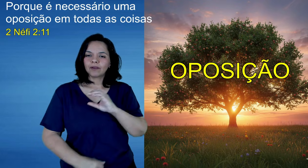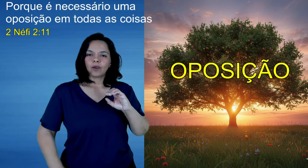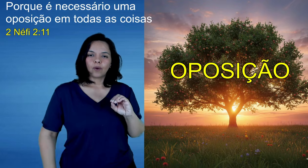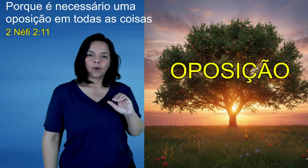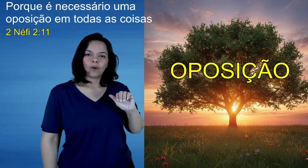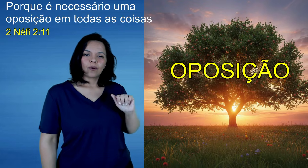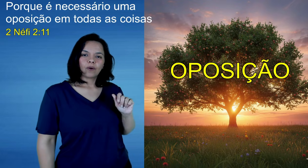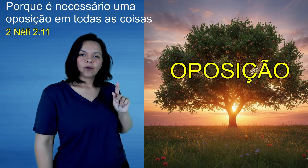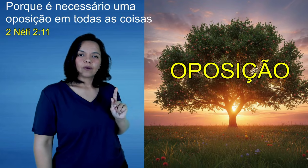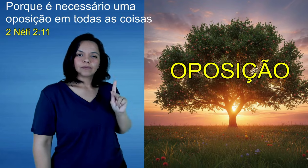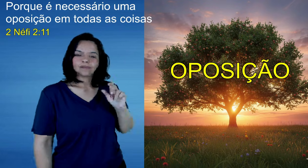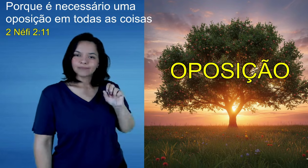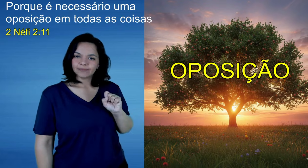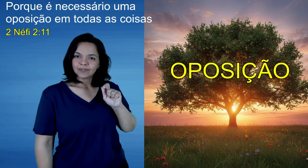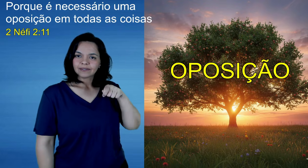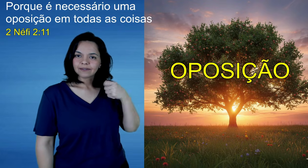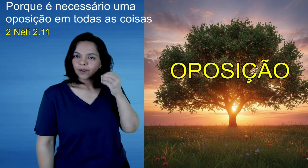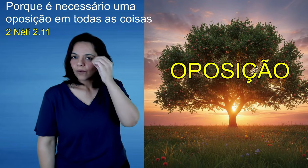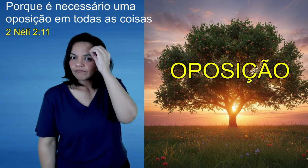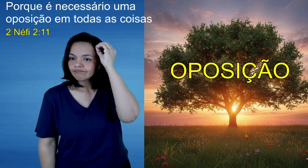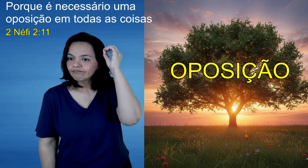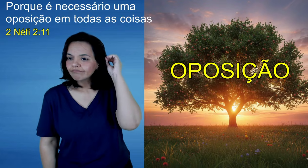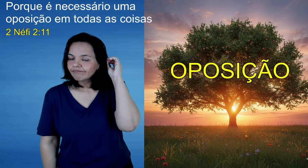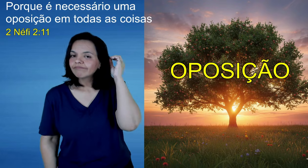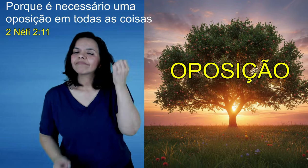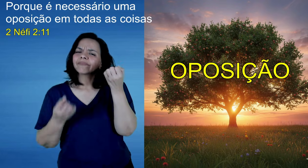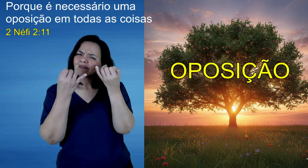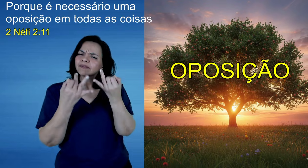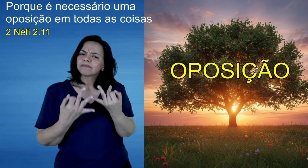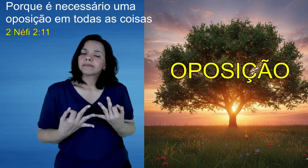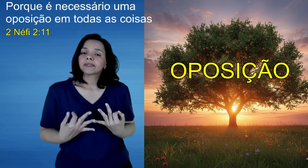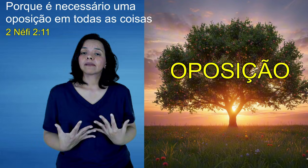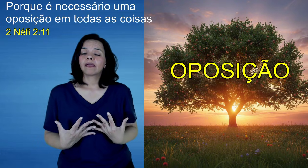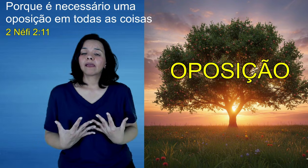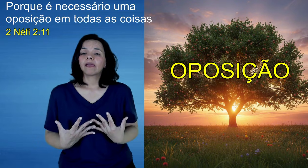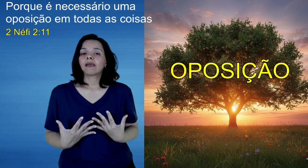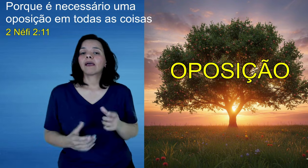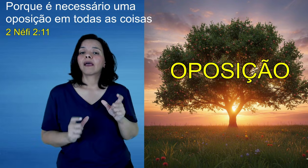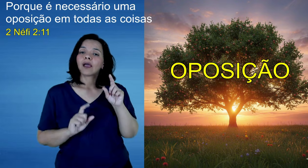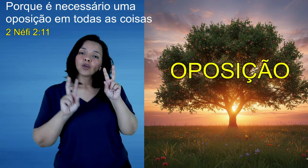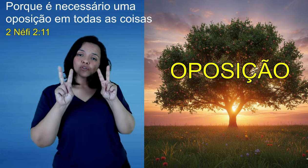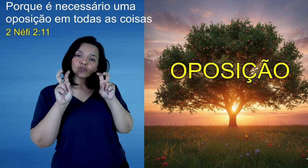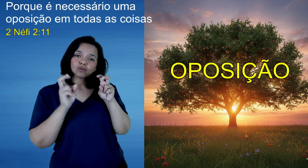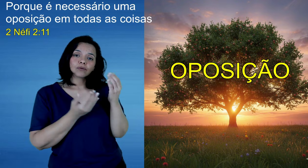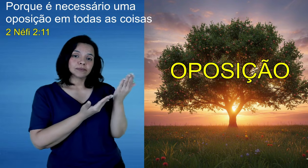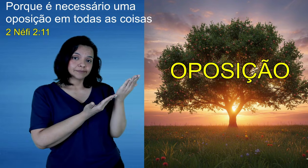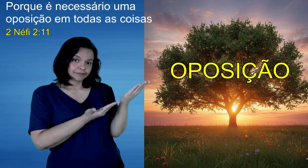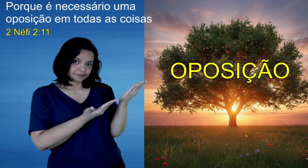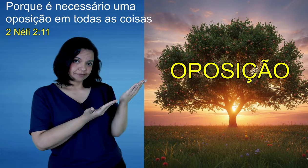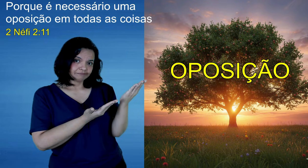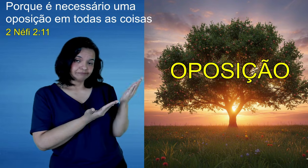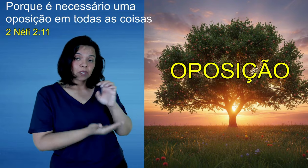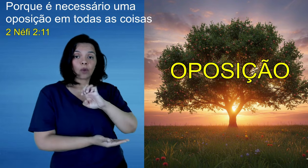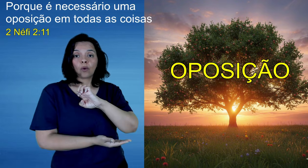Agora eu vou passar um vídeo do Elder Oaks, esse aqui é o sinal dele, e ele vai explicar um pouquinho mais sobre a